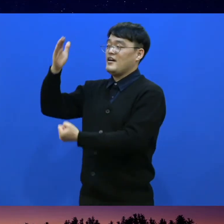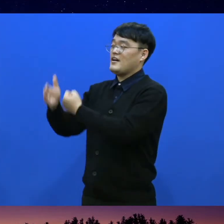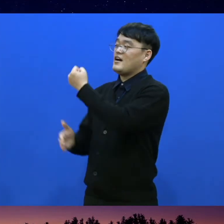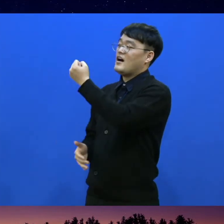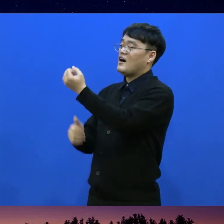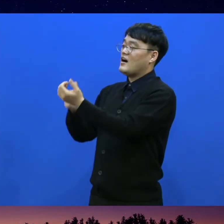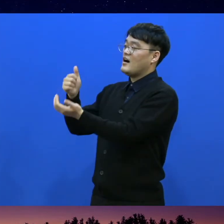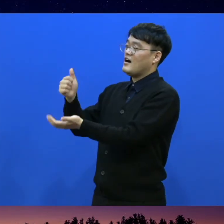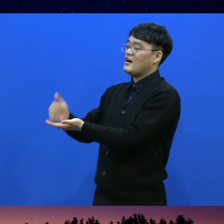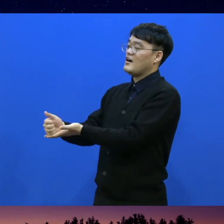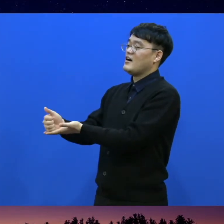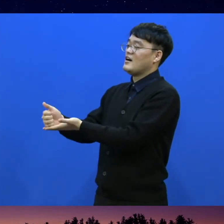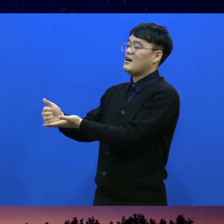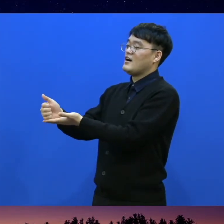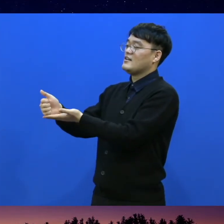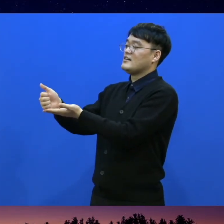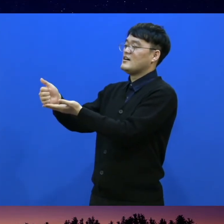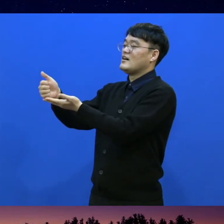나의